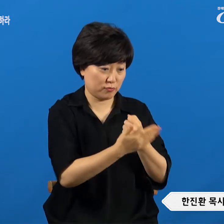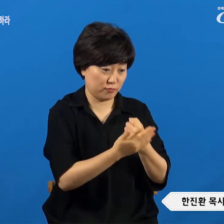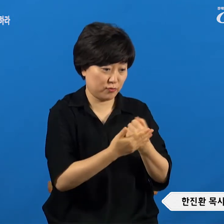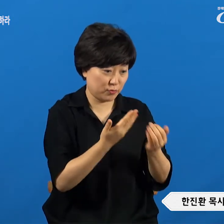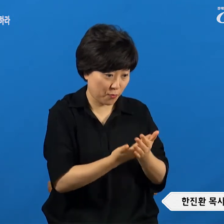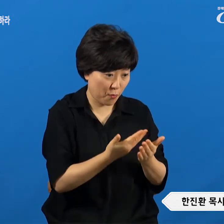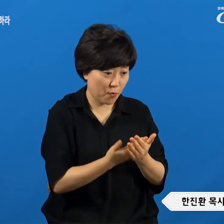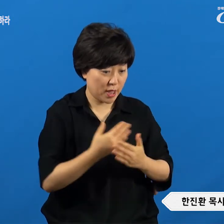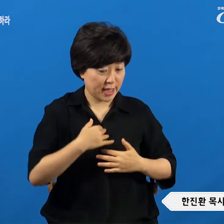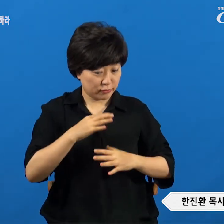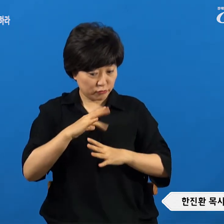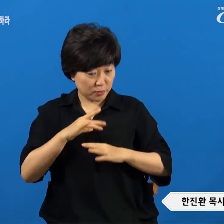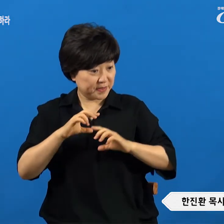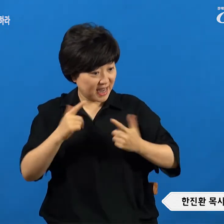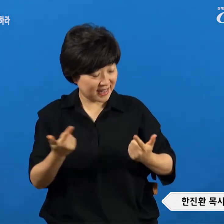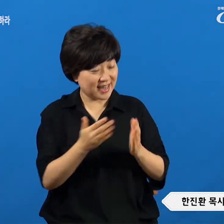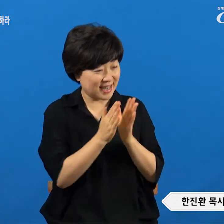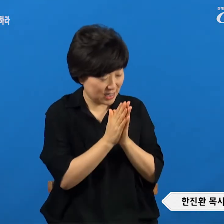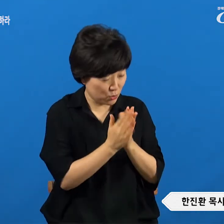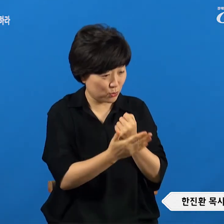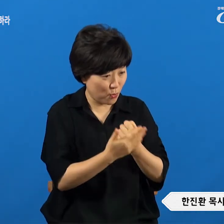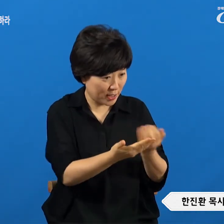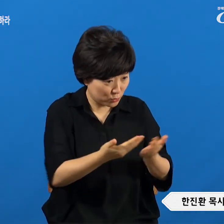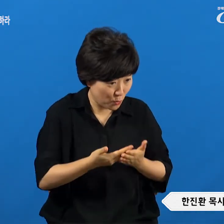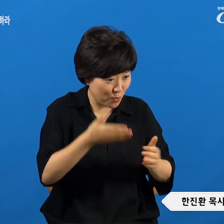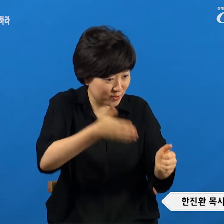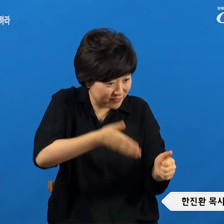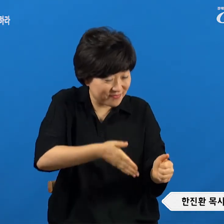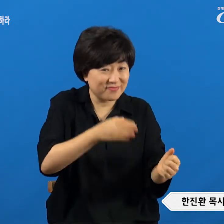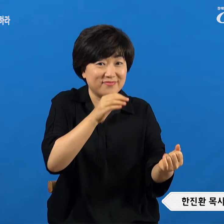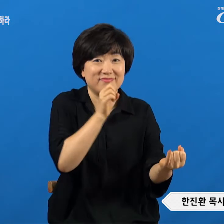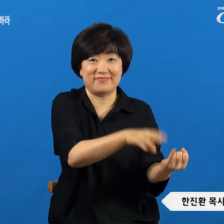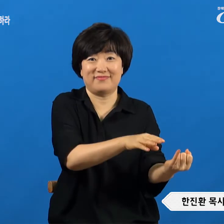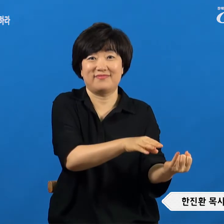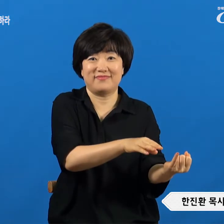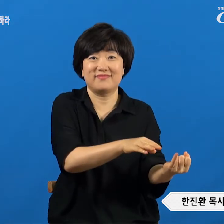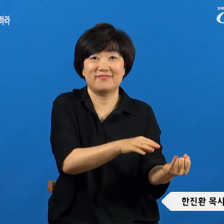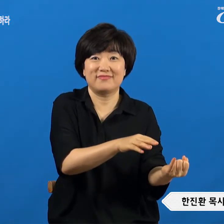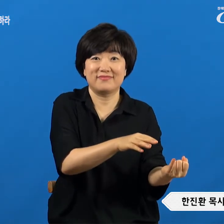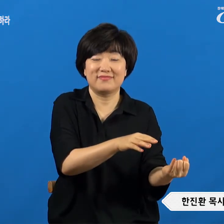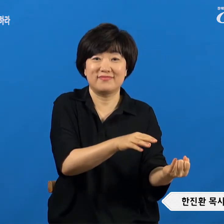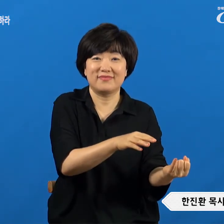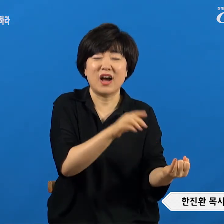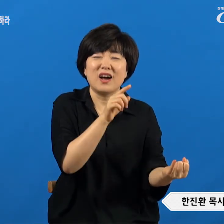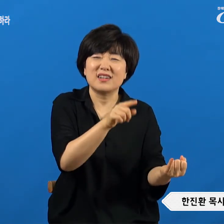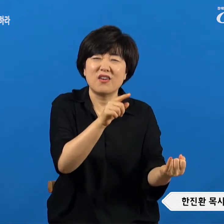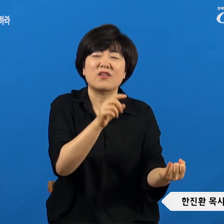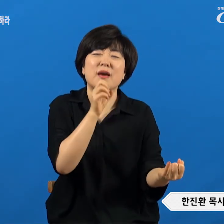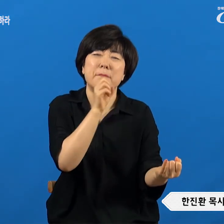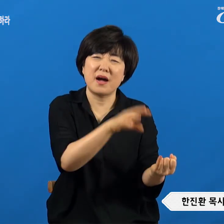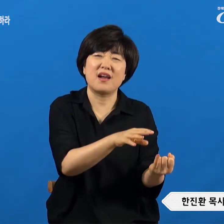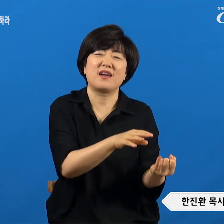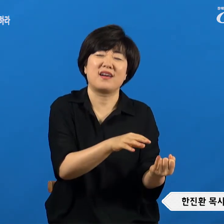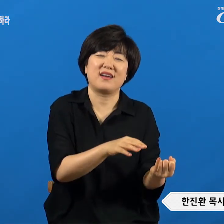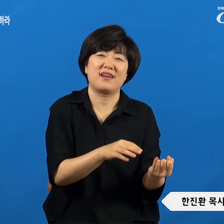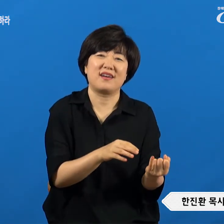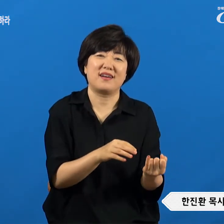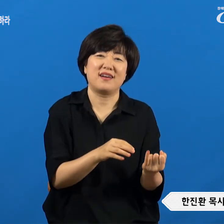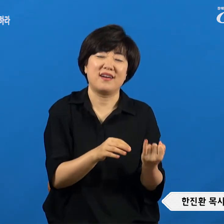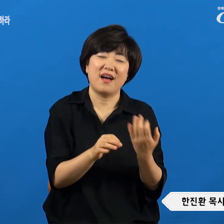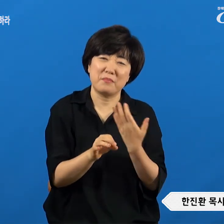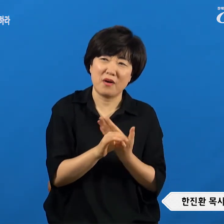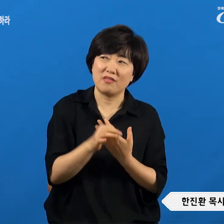않도록 기도해줘. 그렇게 딸에게 말했더라면, 방향을 그렇게 잡았더라면